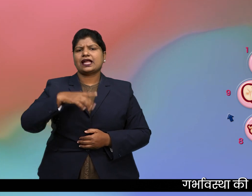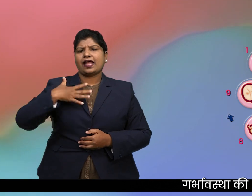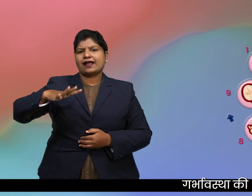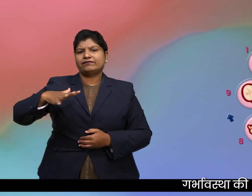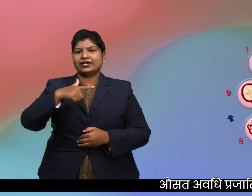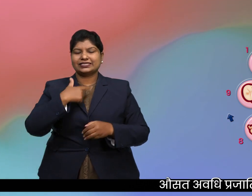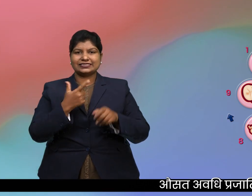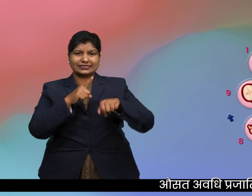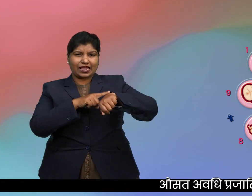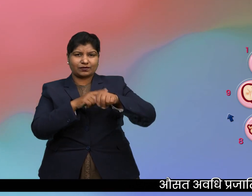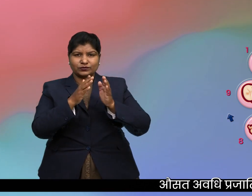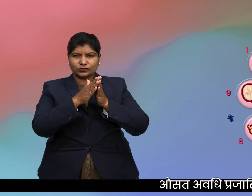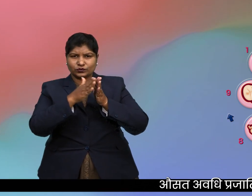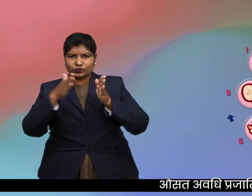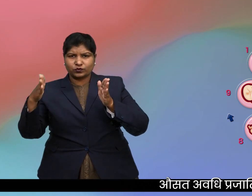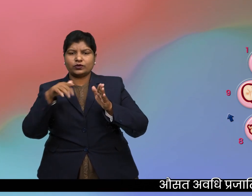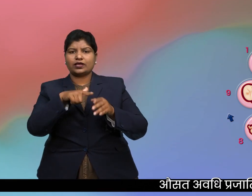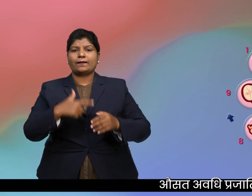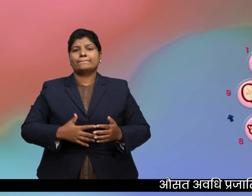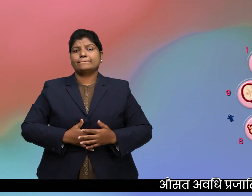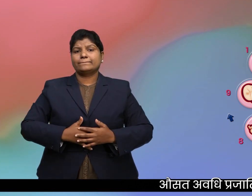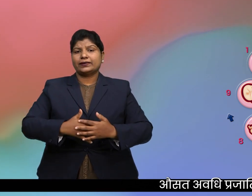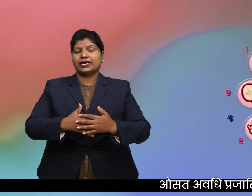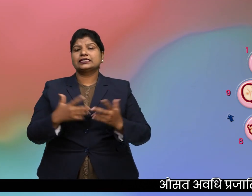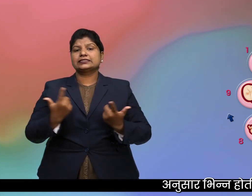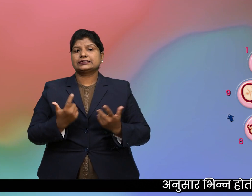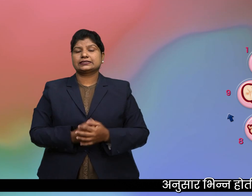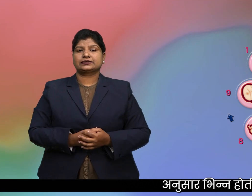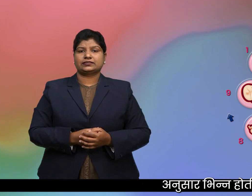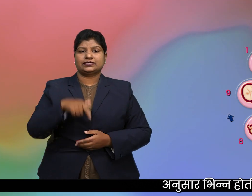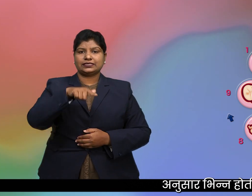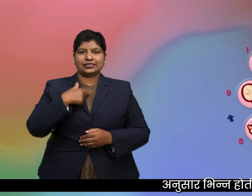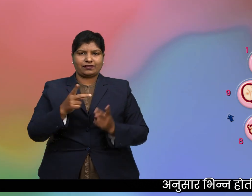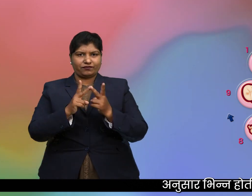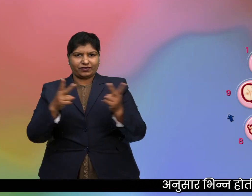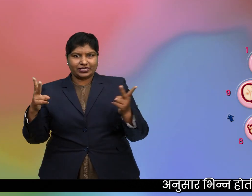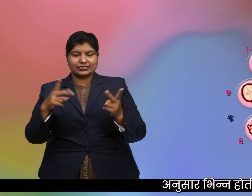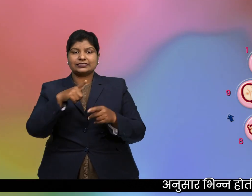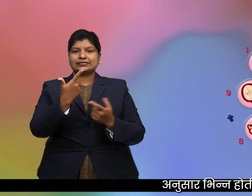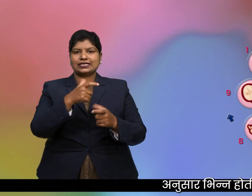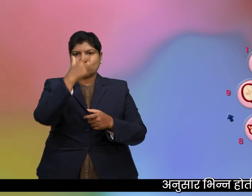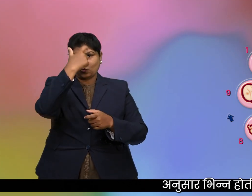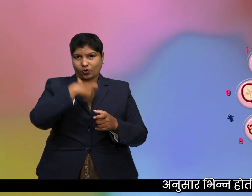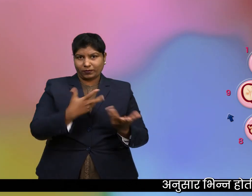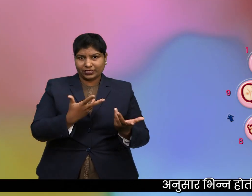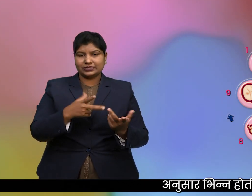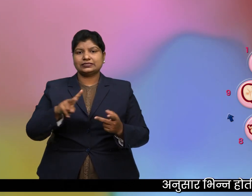गर्भावस्था की औसत अवधि प्रजाति के अनुसार भिन्न होती